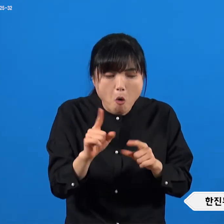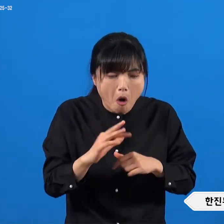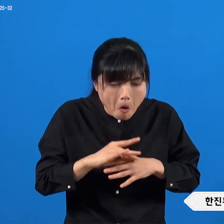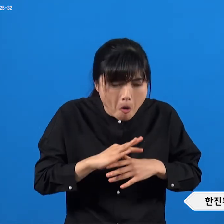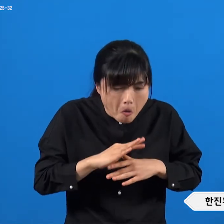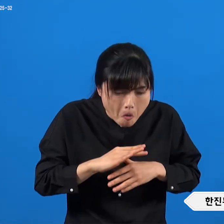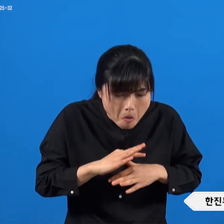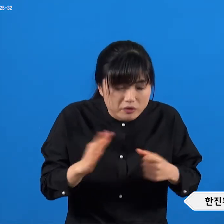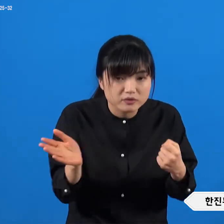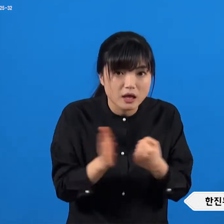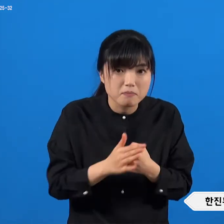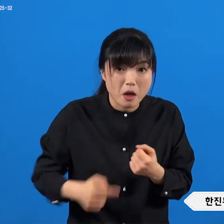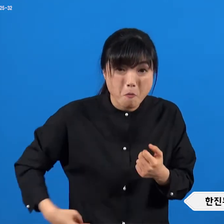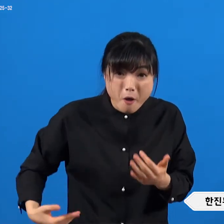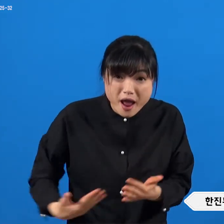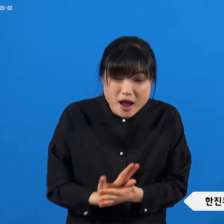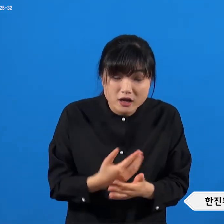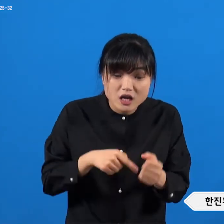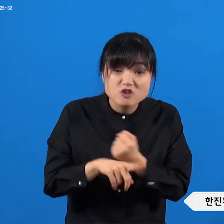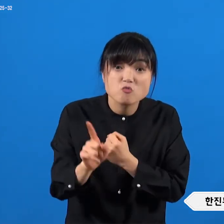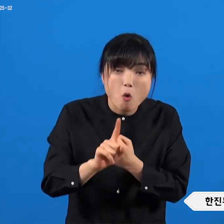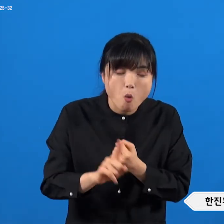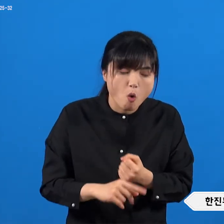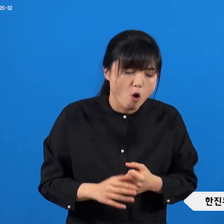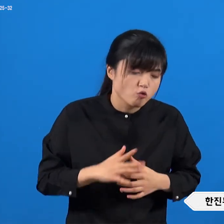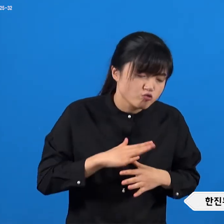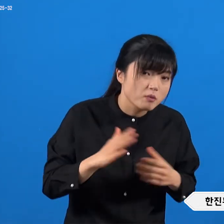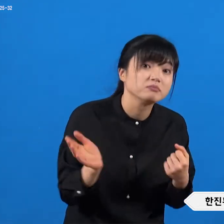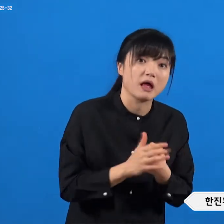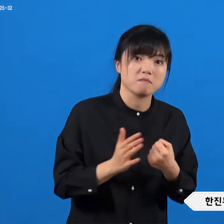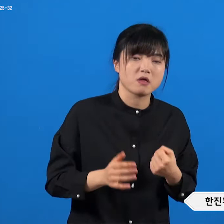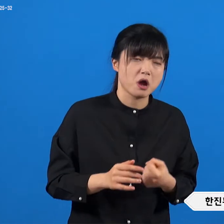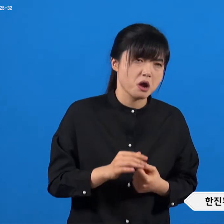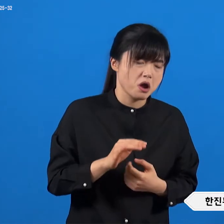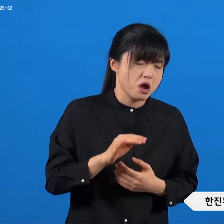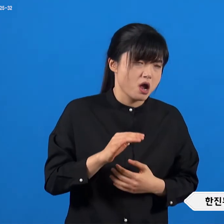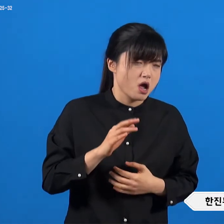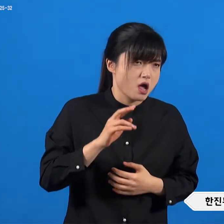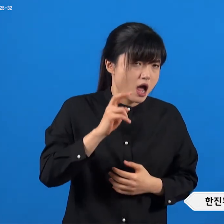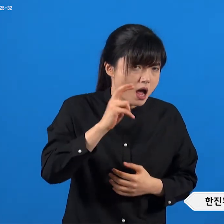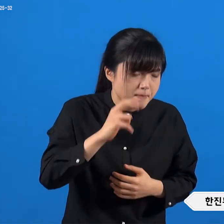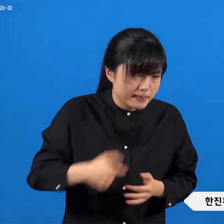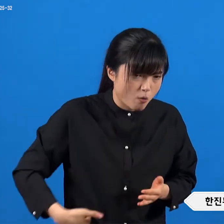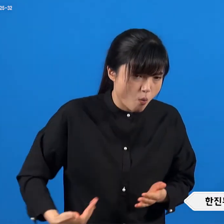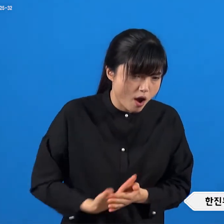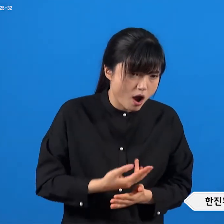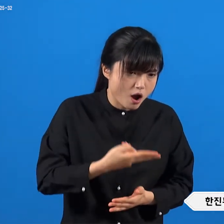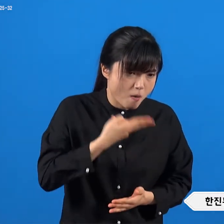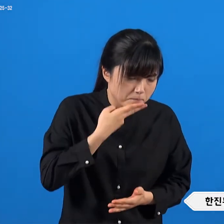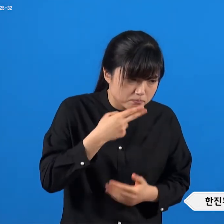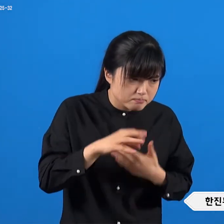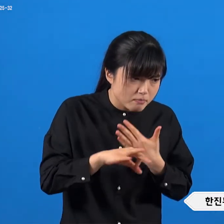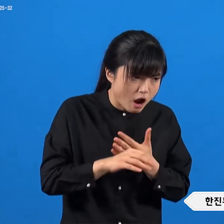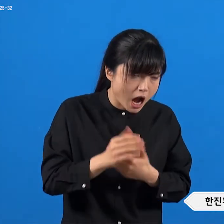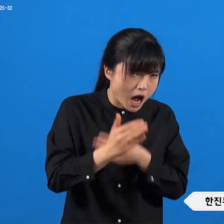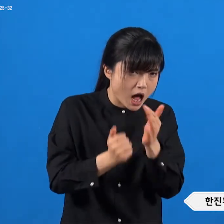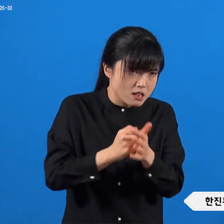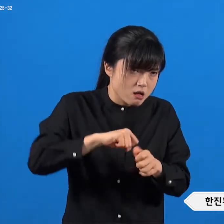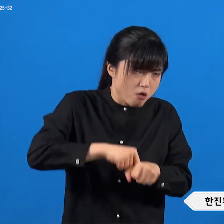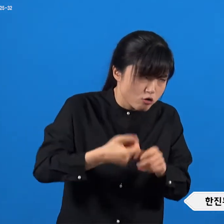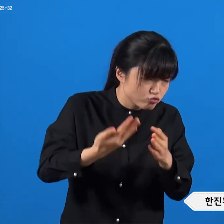합니다. 회개도 두려움 때문에 합니다. 내가 회개 안 하면 벌 받을지